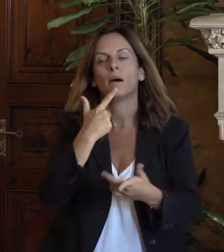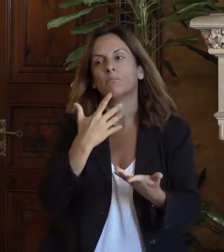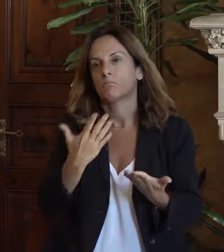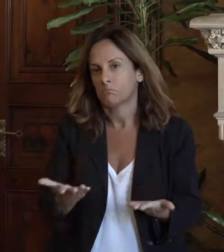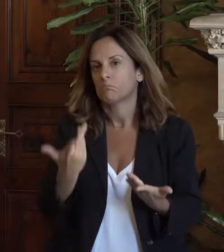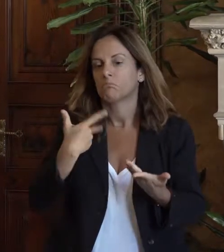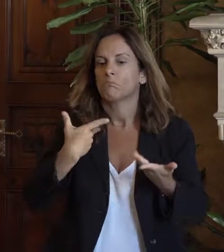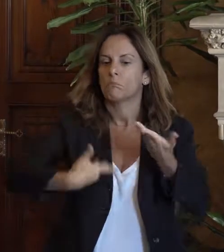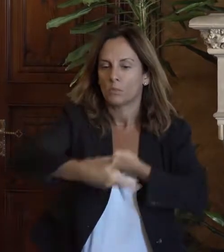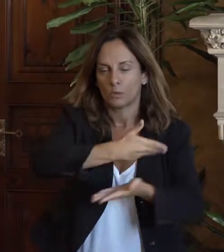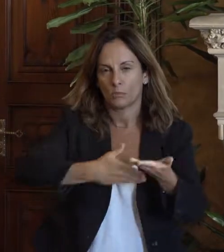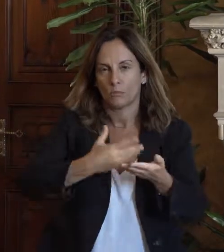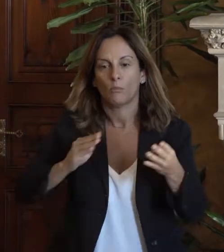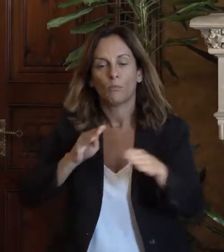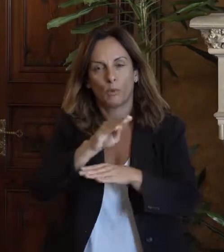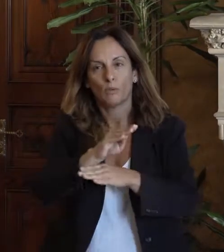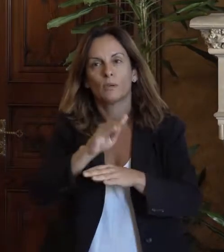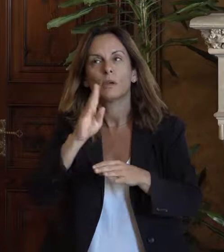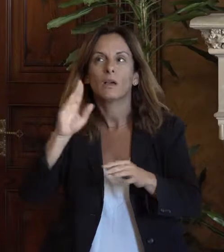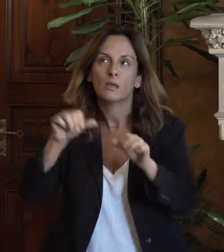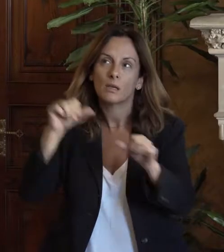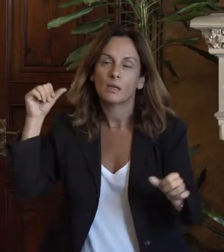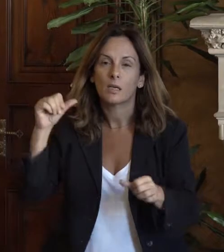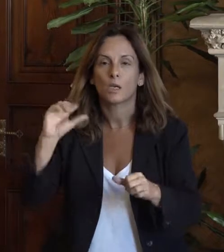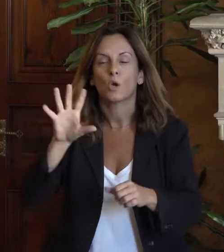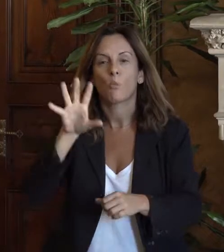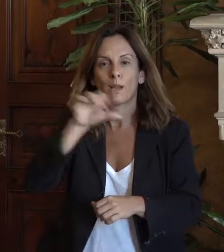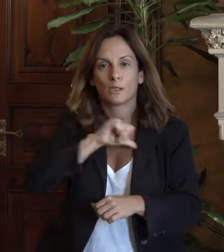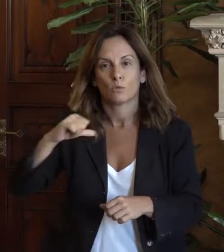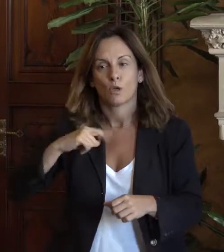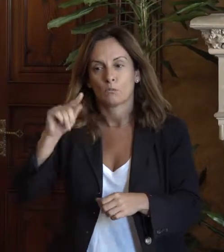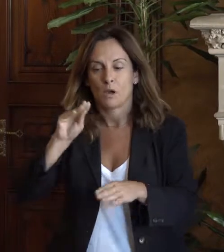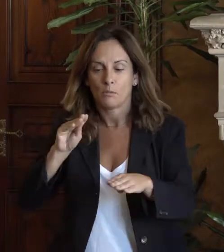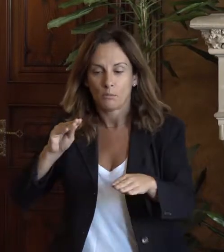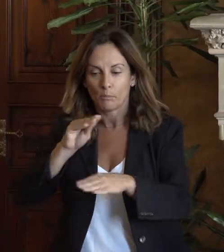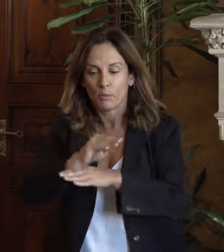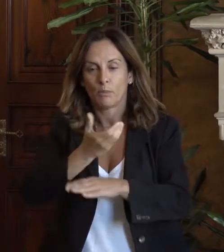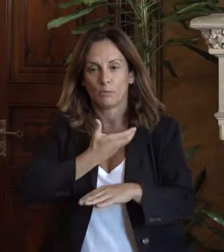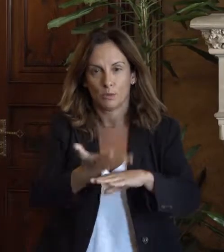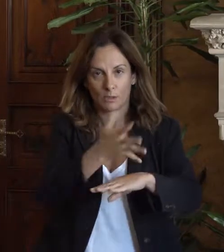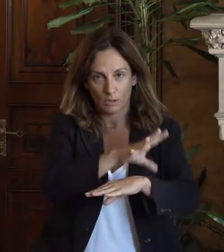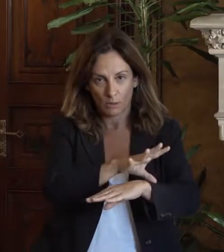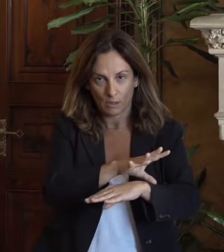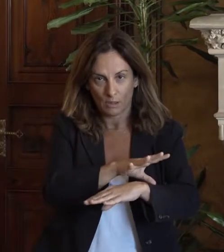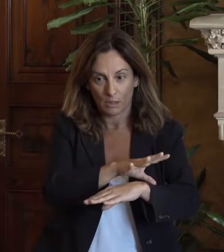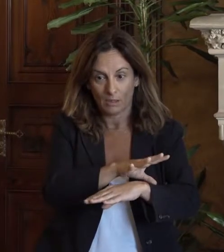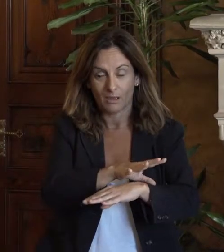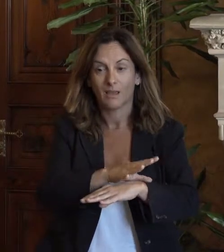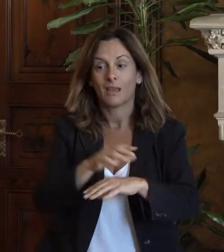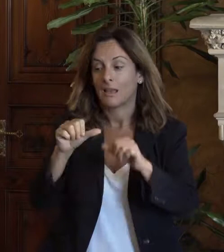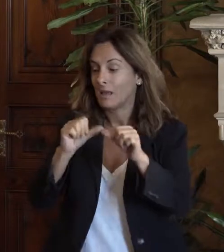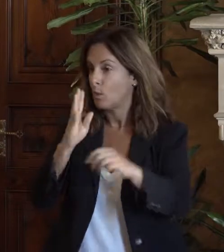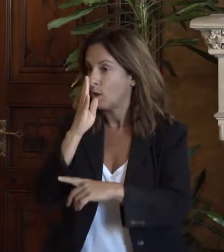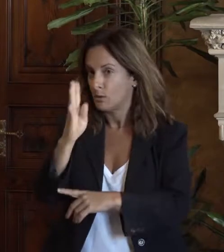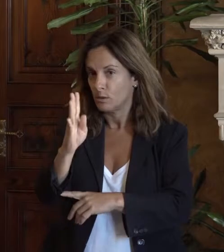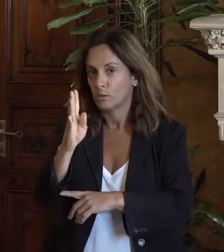institucions autonòmiques, sempre normalment ha estat la comunitat autònoma. La passada legislatura el Consell Insular ja va participar en contribuir a la capitalitat